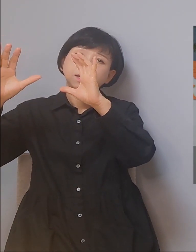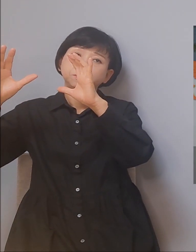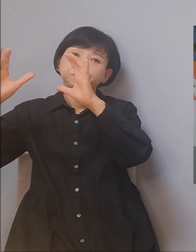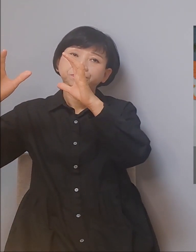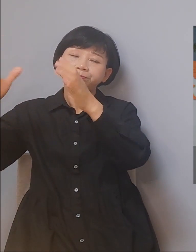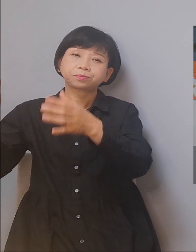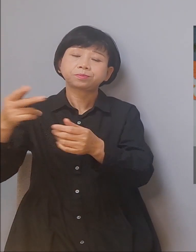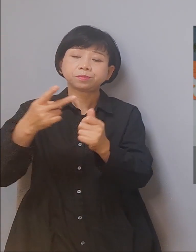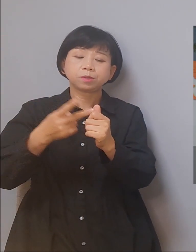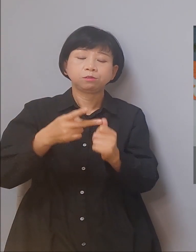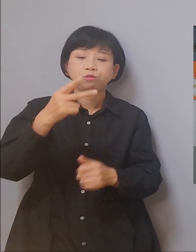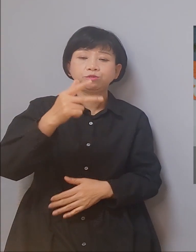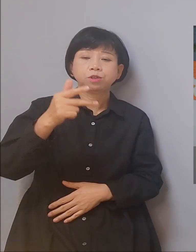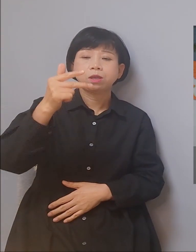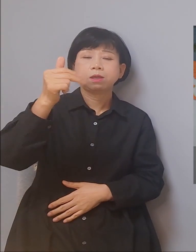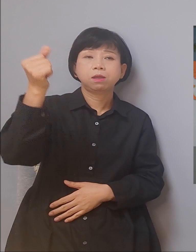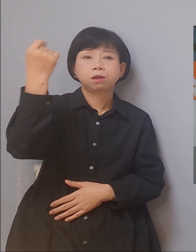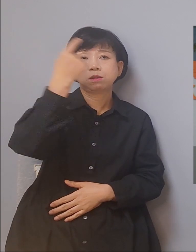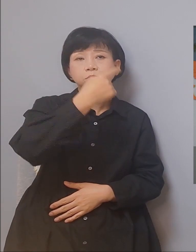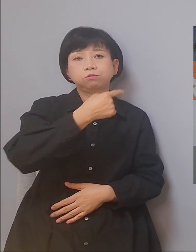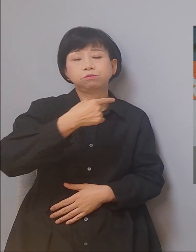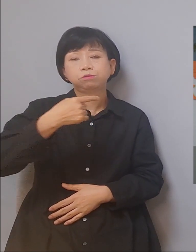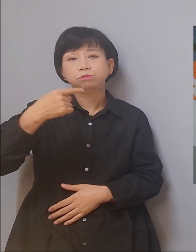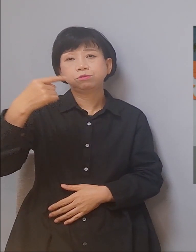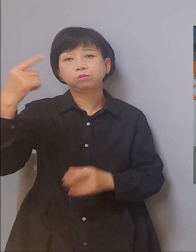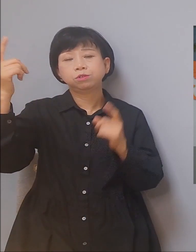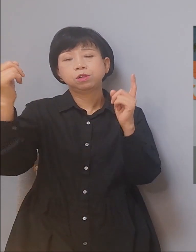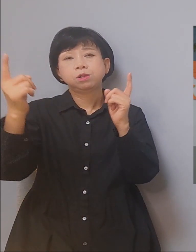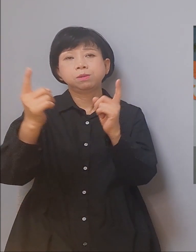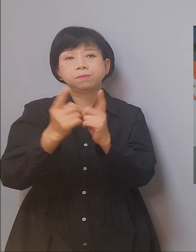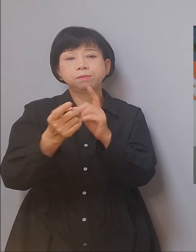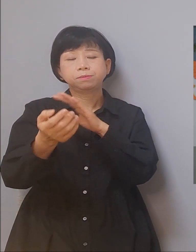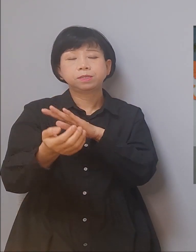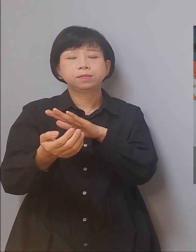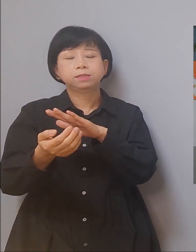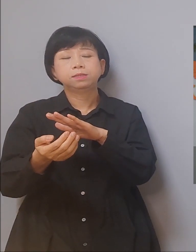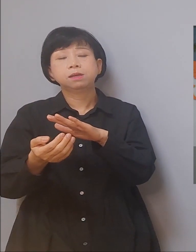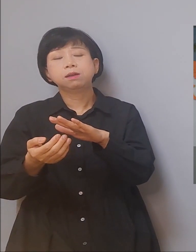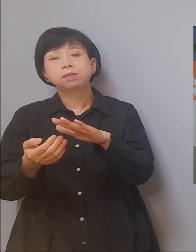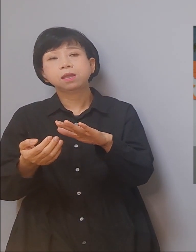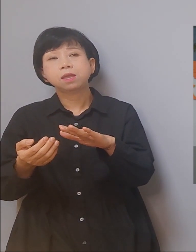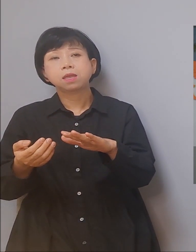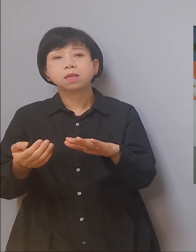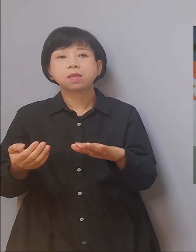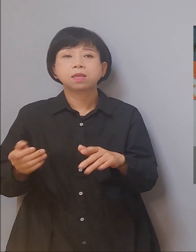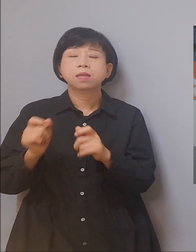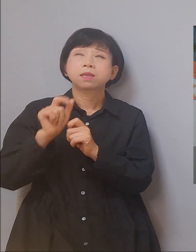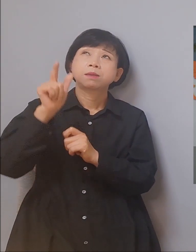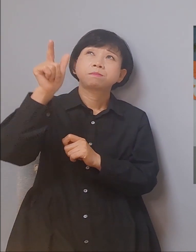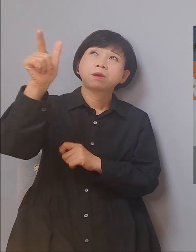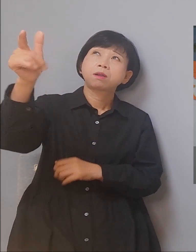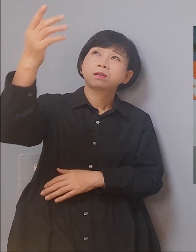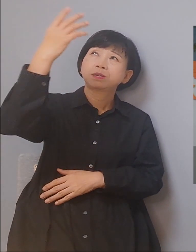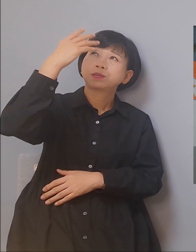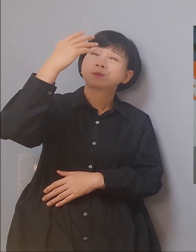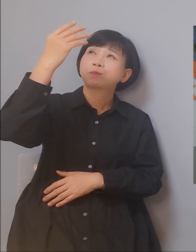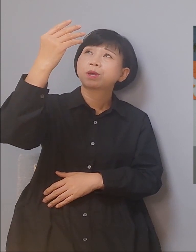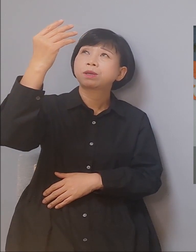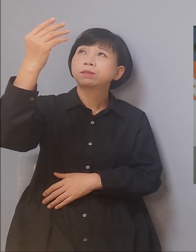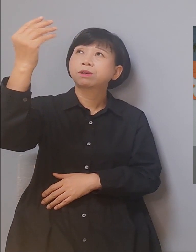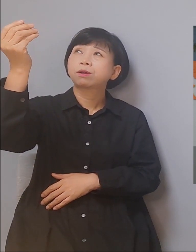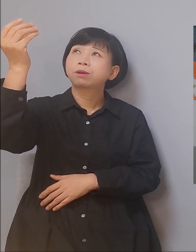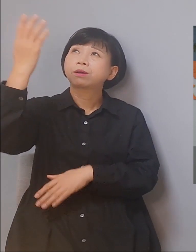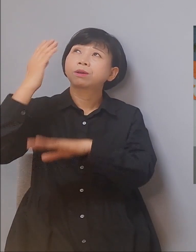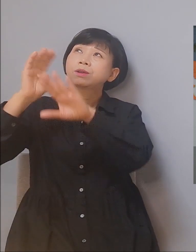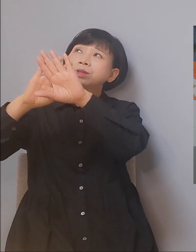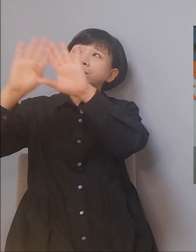하늘나라. 주의 얼굴 뵙기 전에 멀리